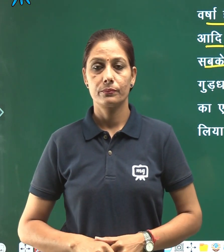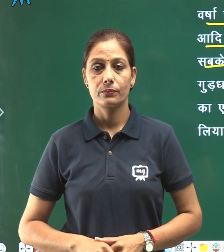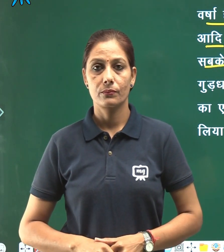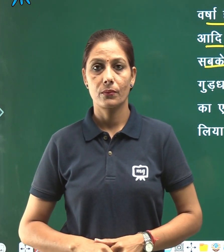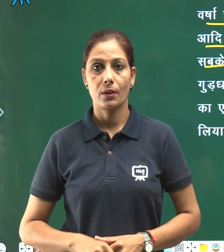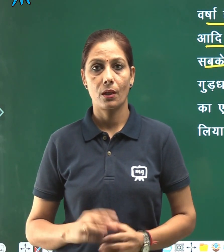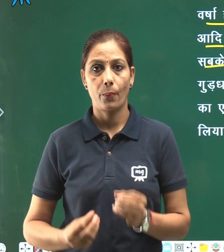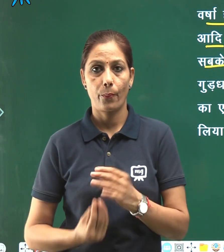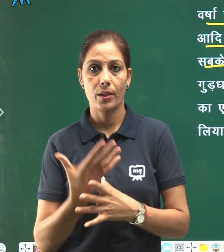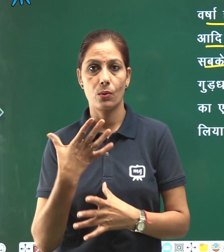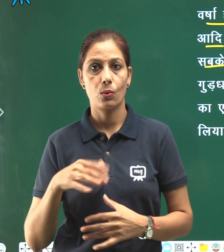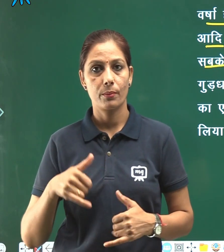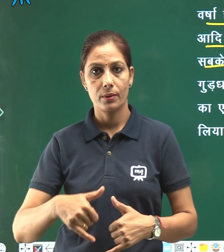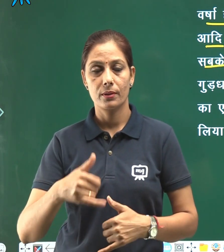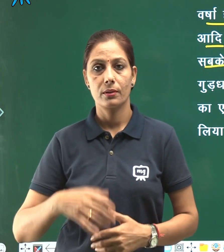पैदा होने पर ही